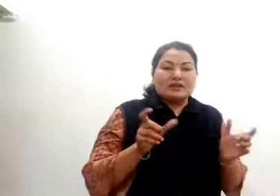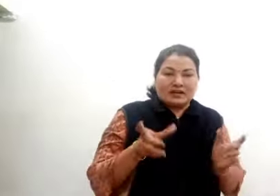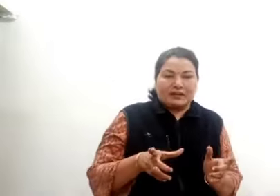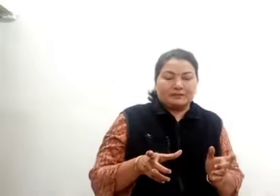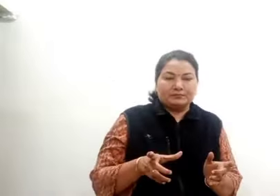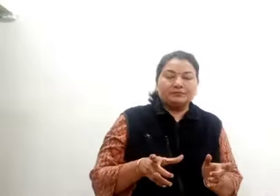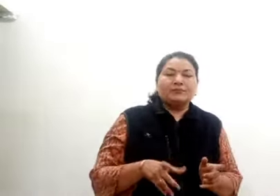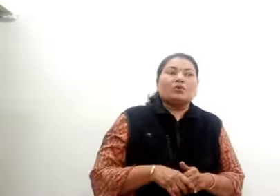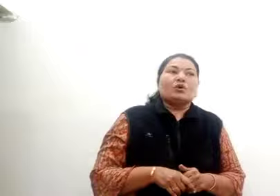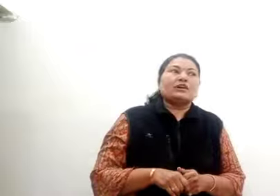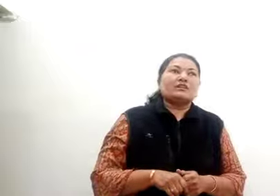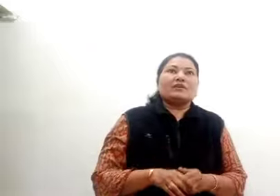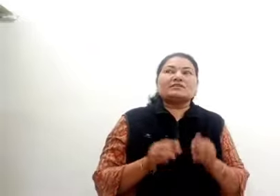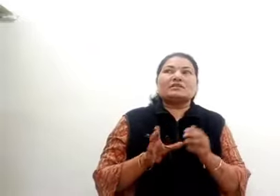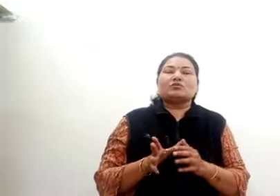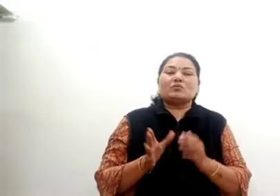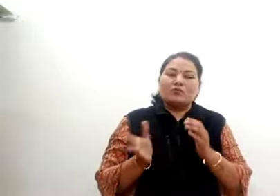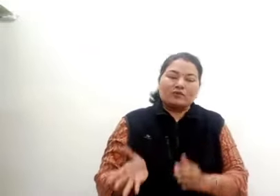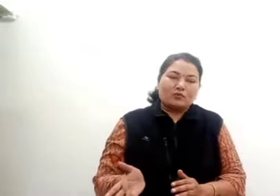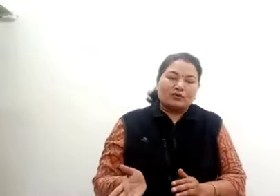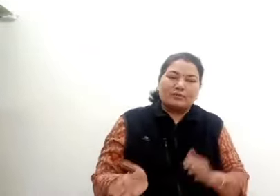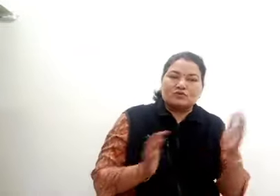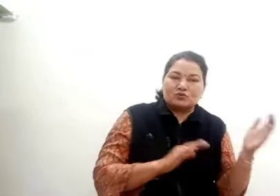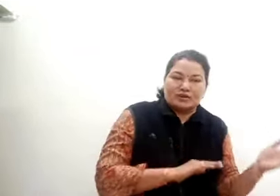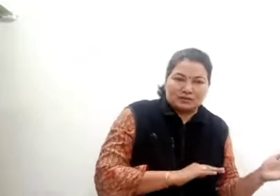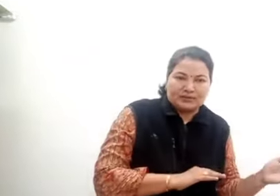आहे, or otherwise you are moving from one place to another place.